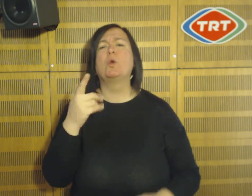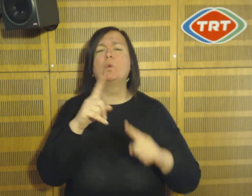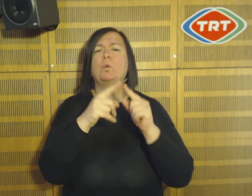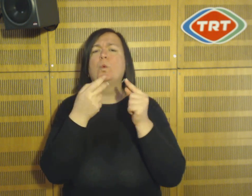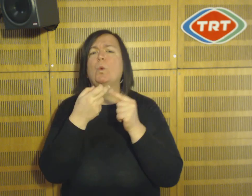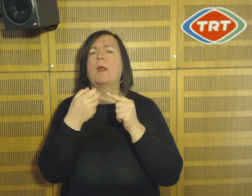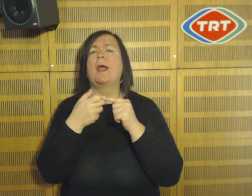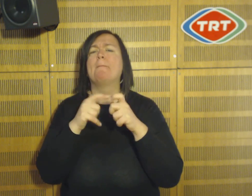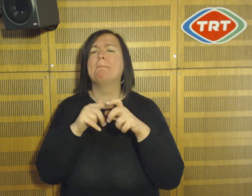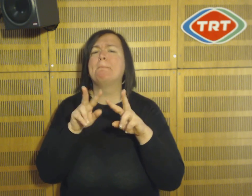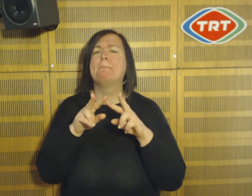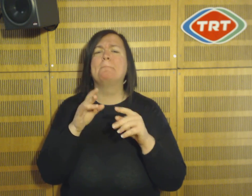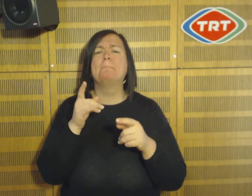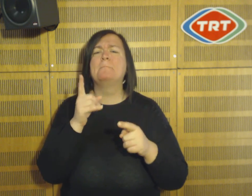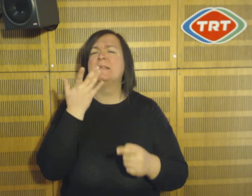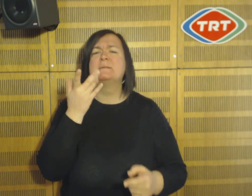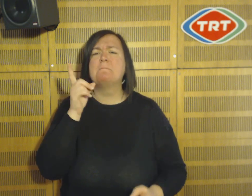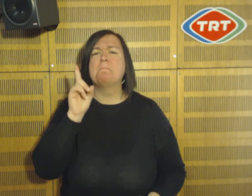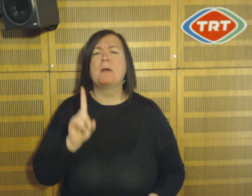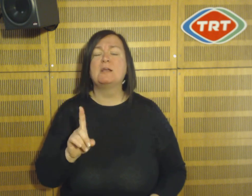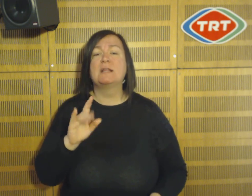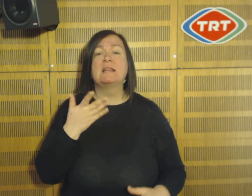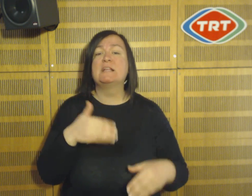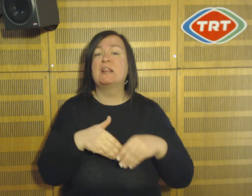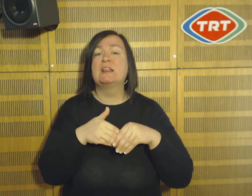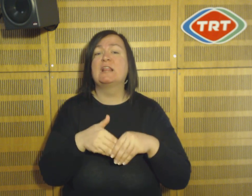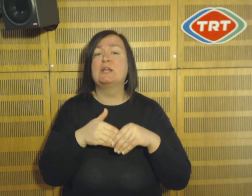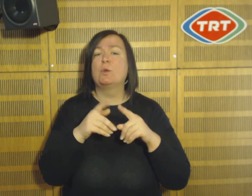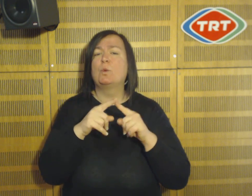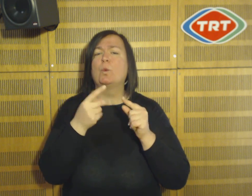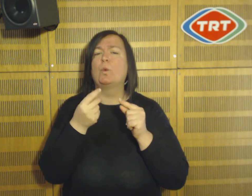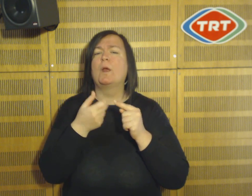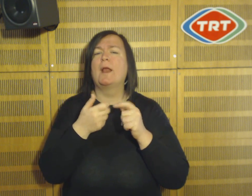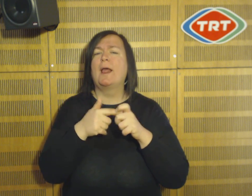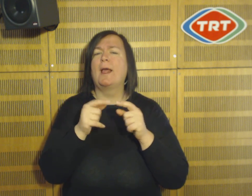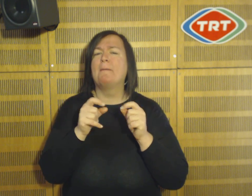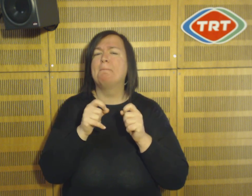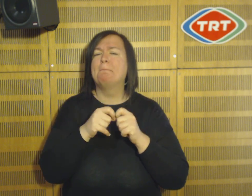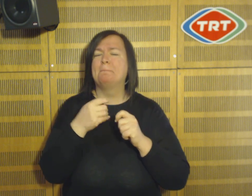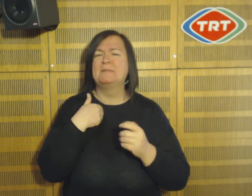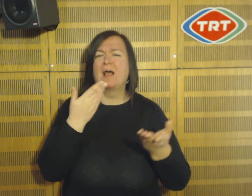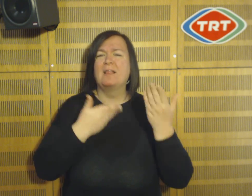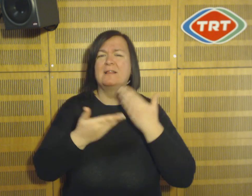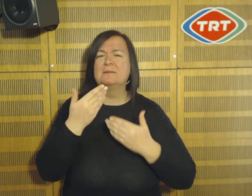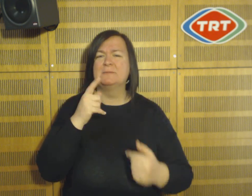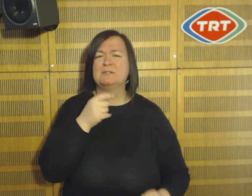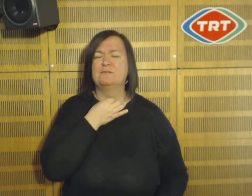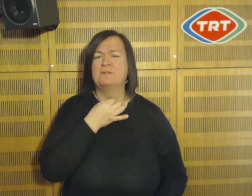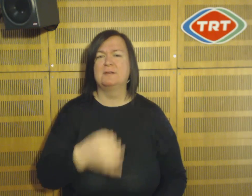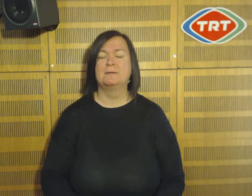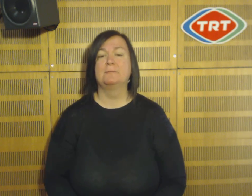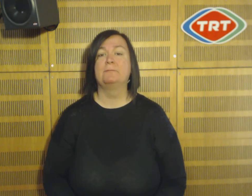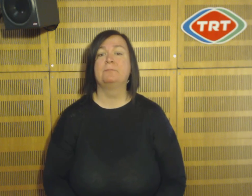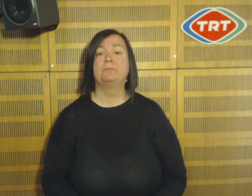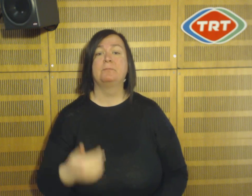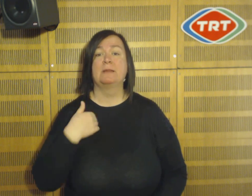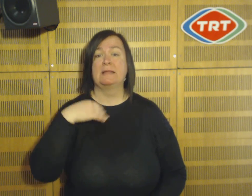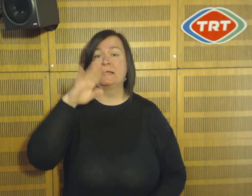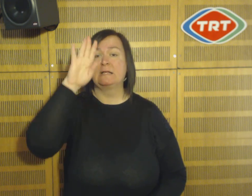olan maceranız nasıl başladı nasıl tanıştınız tur etle onu da bize aktarırsınız seviniriz Tabii ki Eee Ben İstanbul Bilgi Üniversitesi